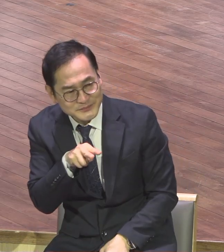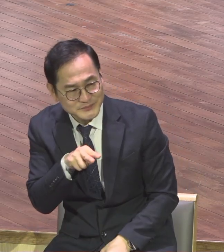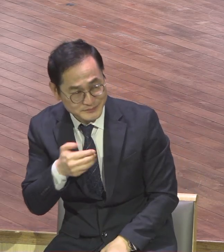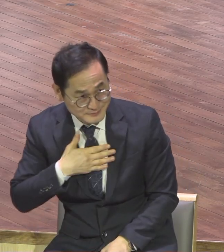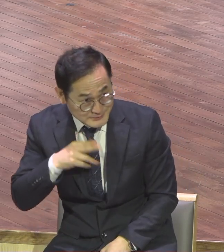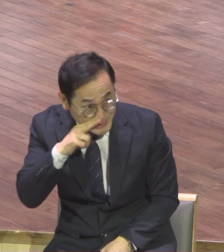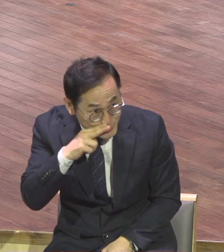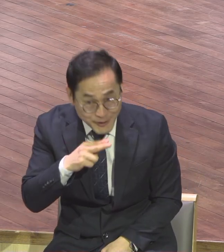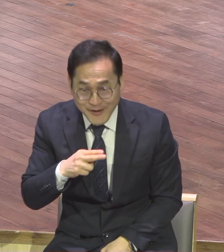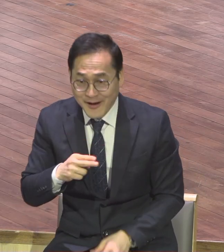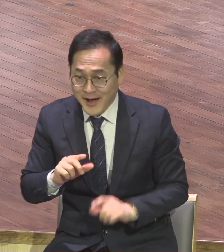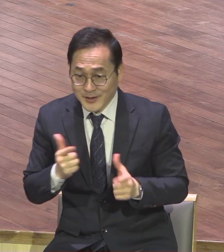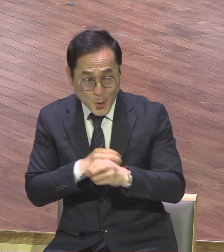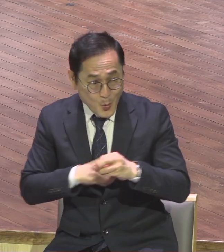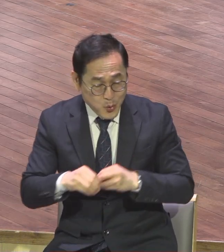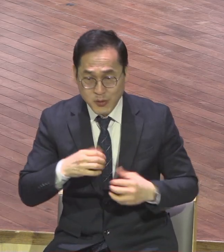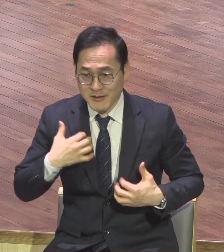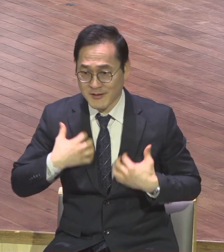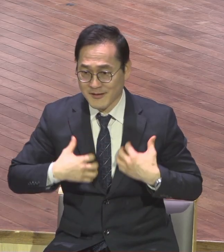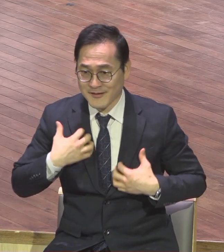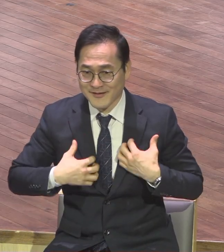이렇게 고백합니다. 18절입니다.